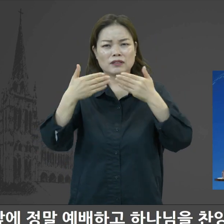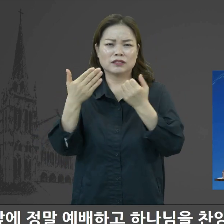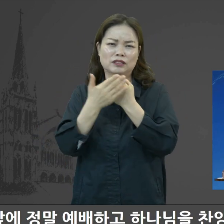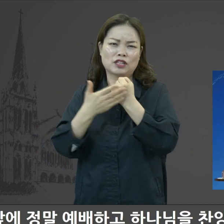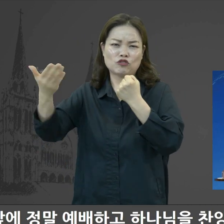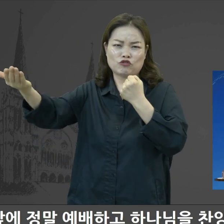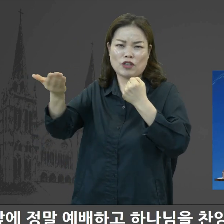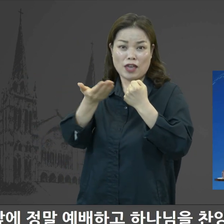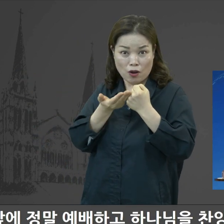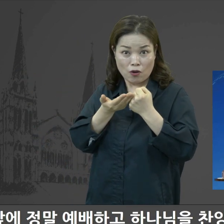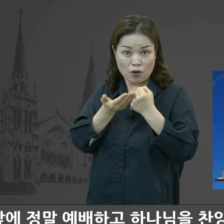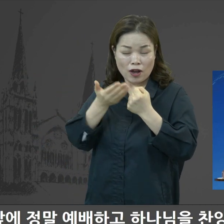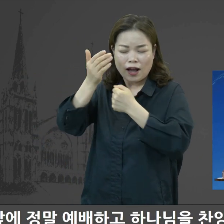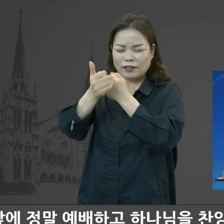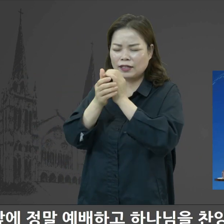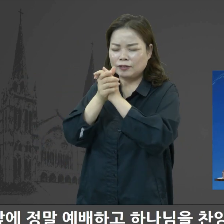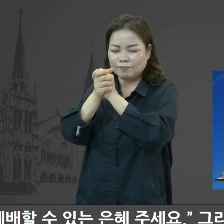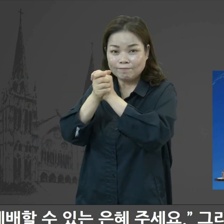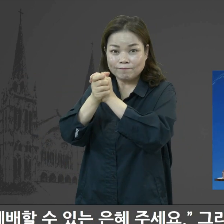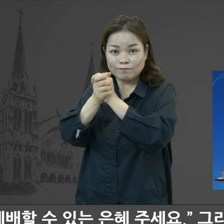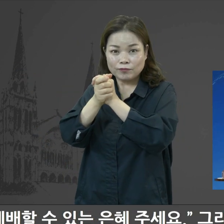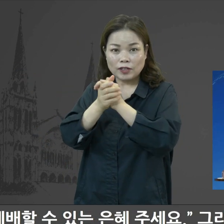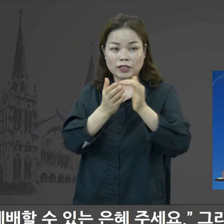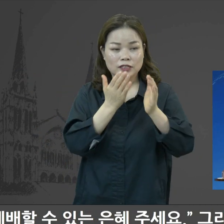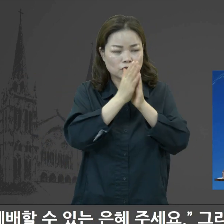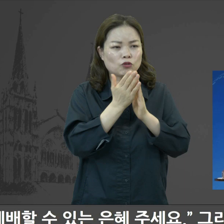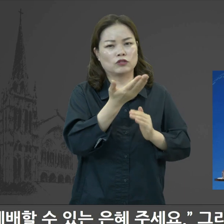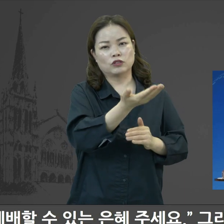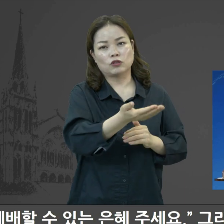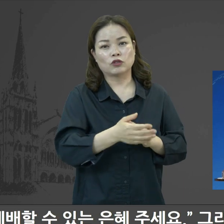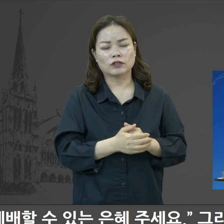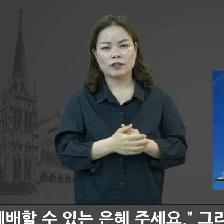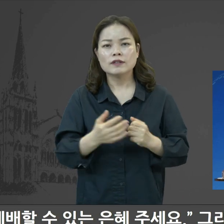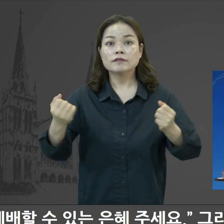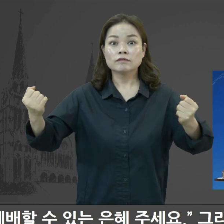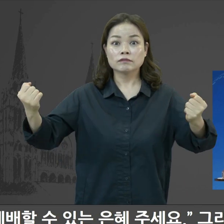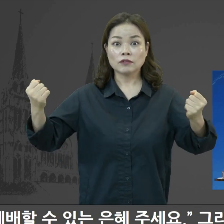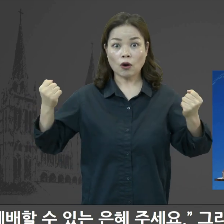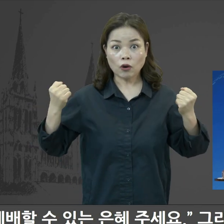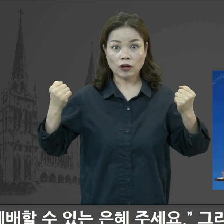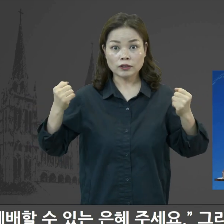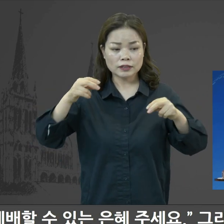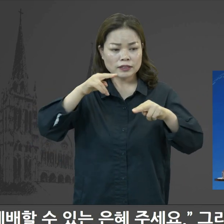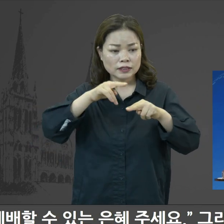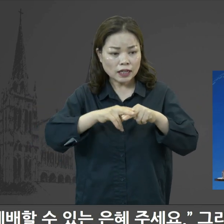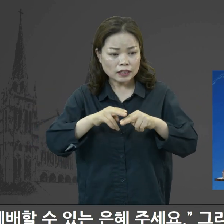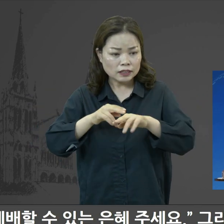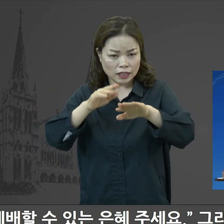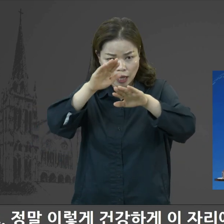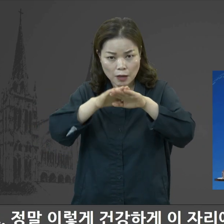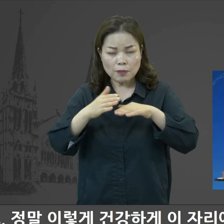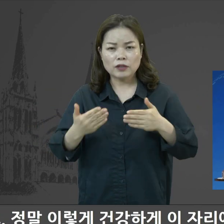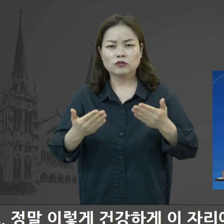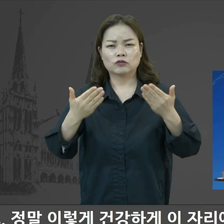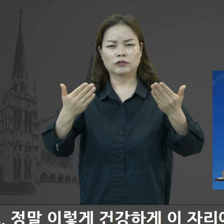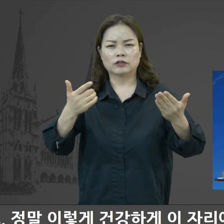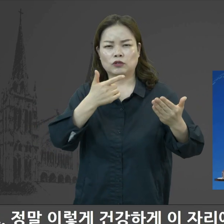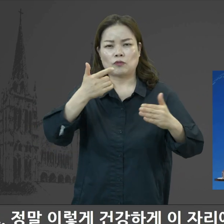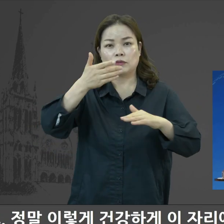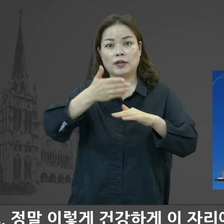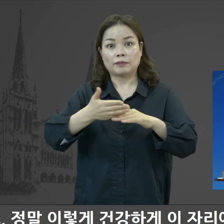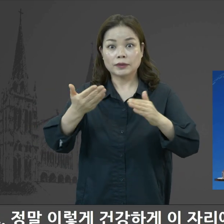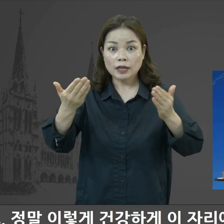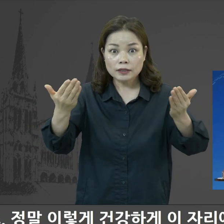주세요. 그리고 하나님 앞에 기도했었거든요. 정말 이렇게 건강하게 이 자리에 와서 이렇게 예배 드릴 수 있음에도 너무